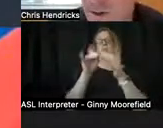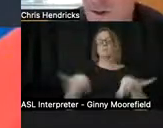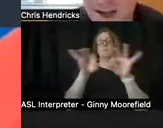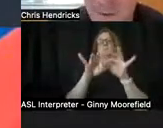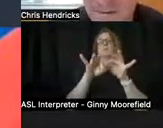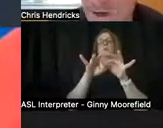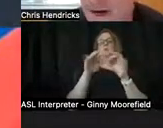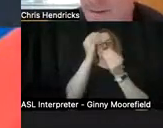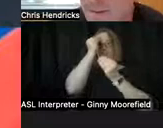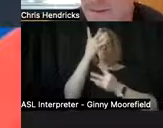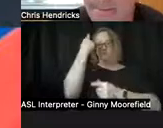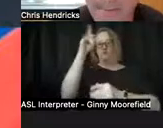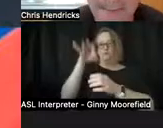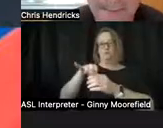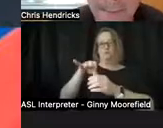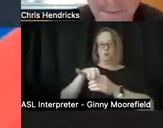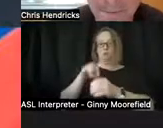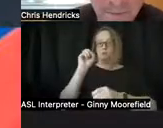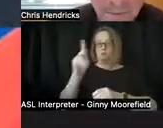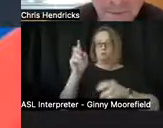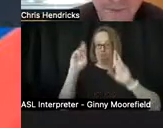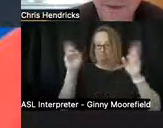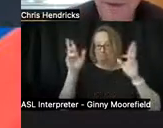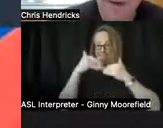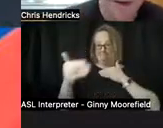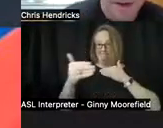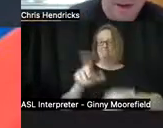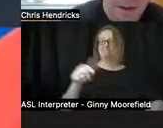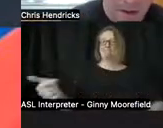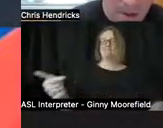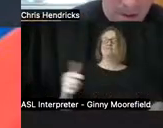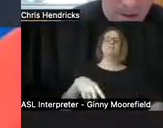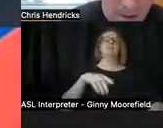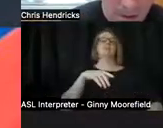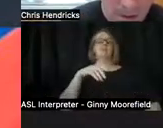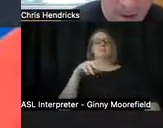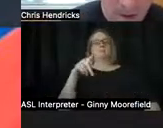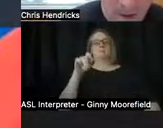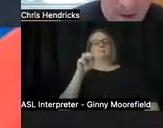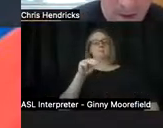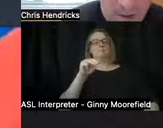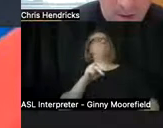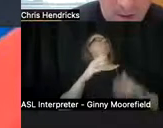sobre el voto y sobre algunos recursos adelante pan cuando estés lista Gracias crisis